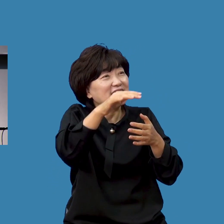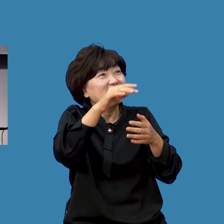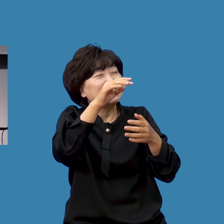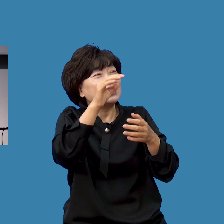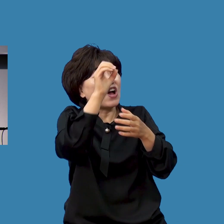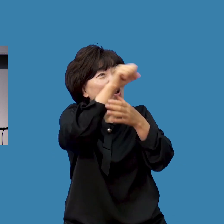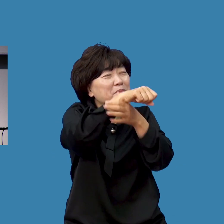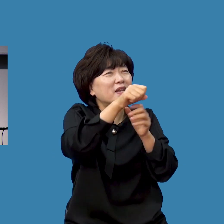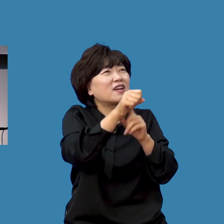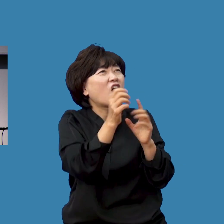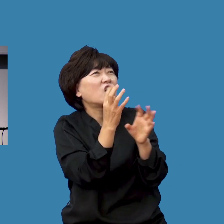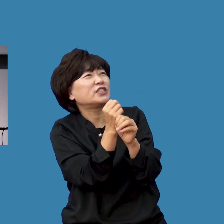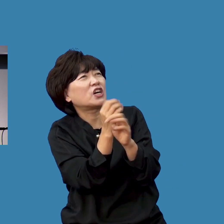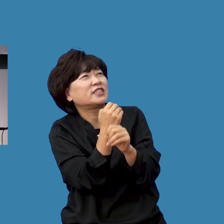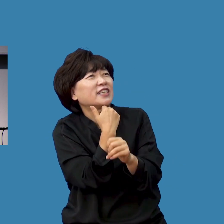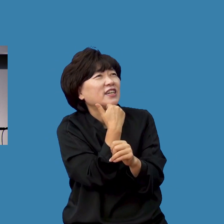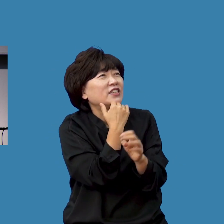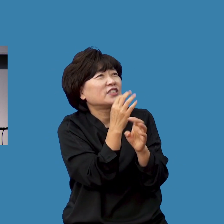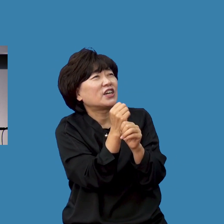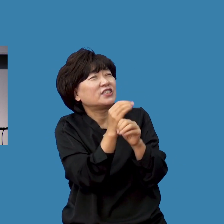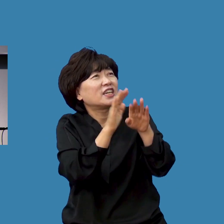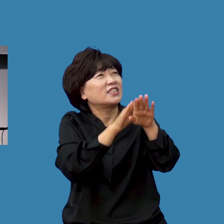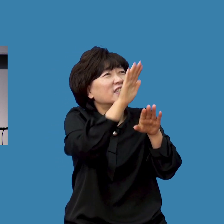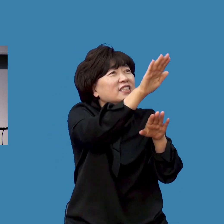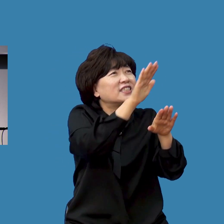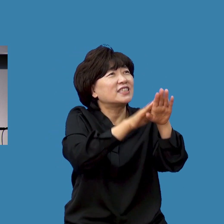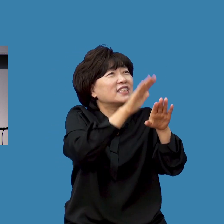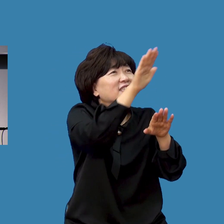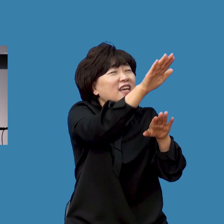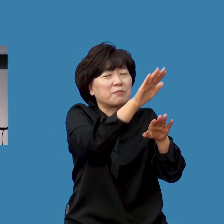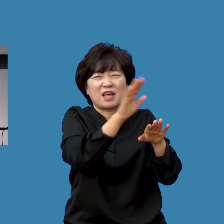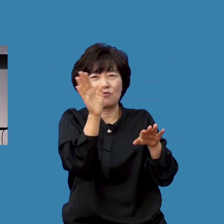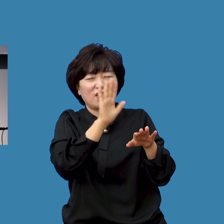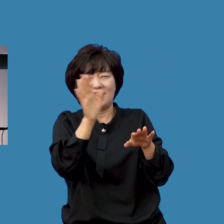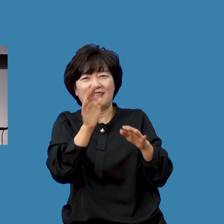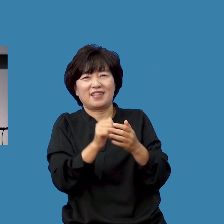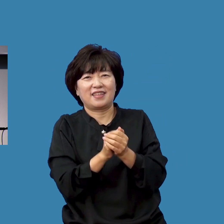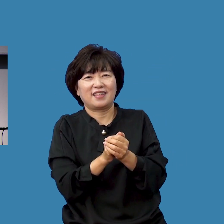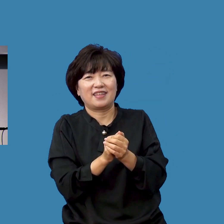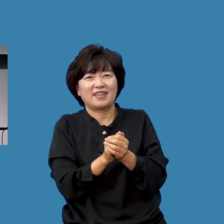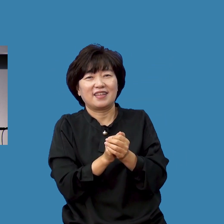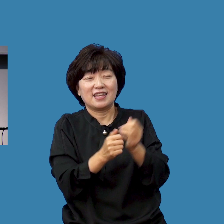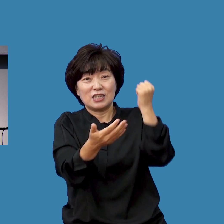익은 나무를, 덜 익은 열매를 언제 익나 이러면 손 타요.